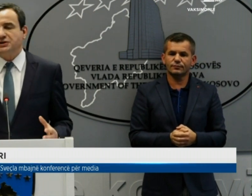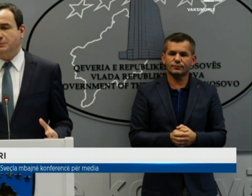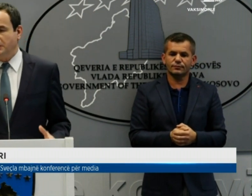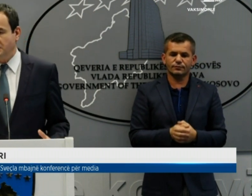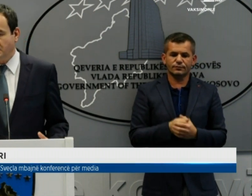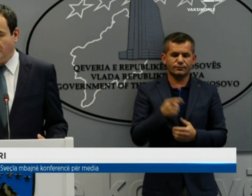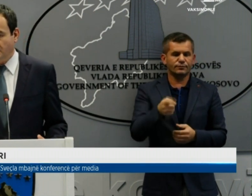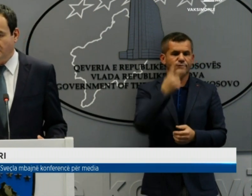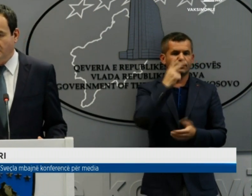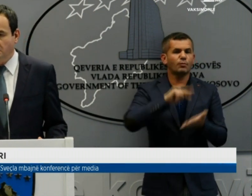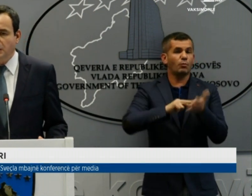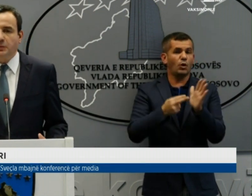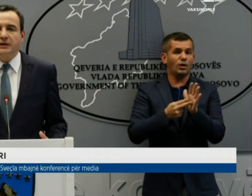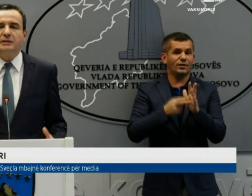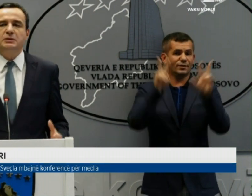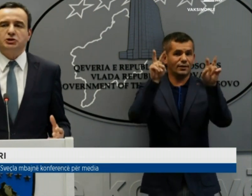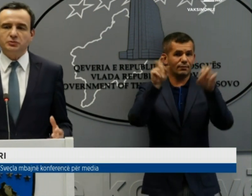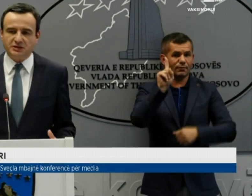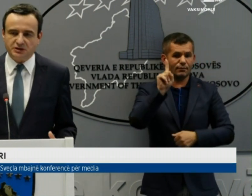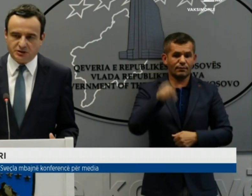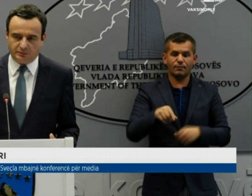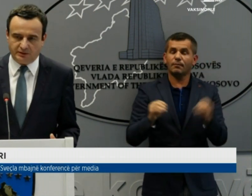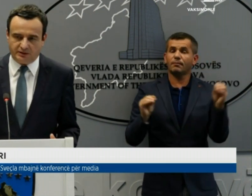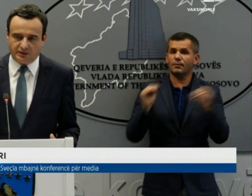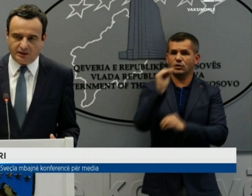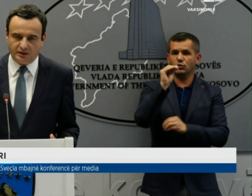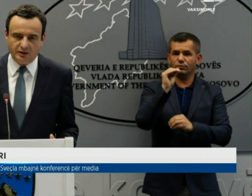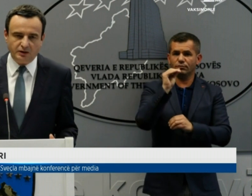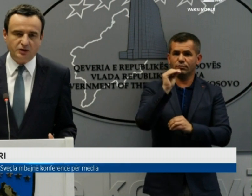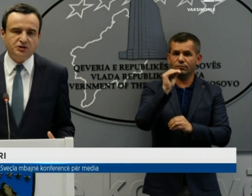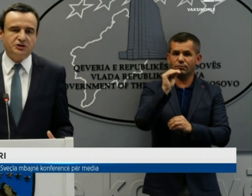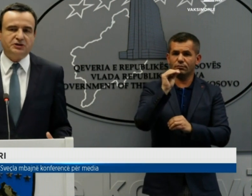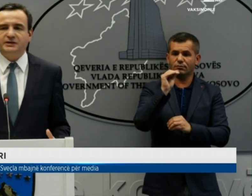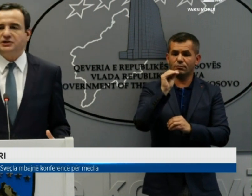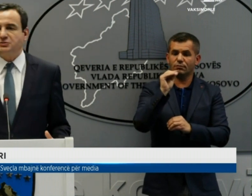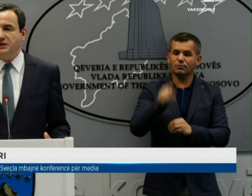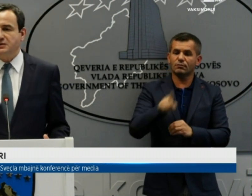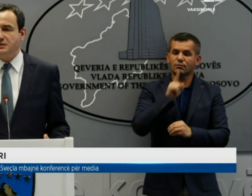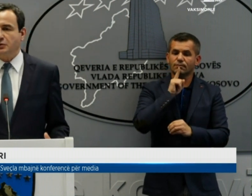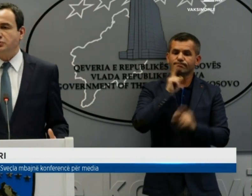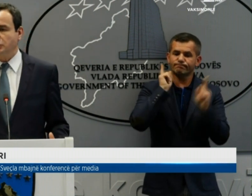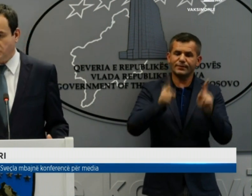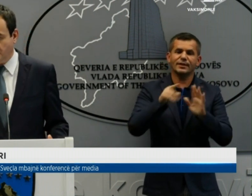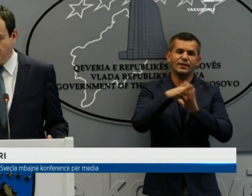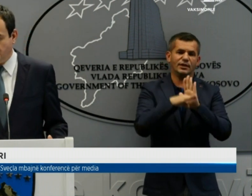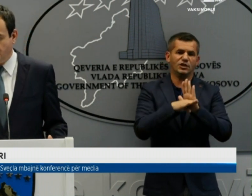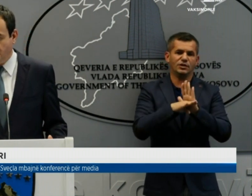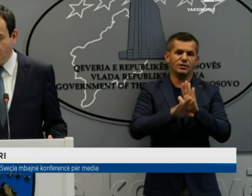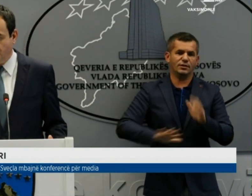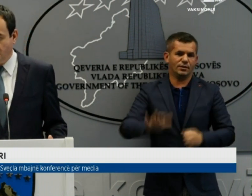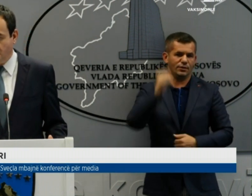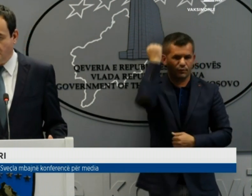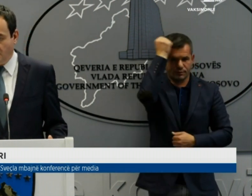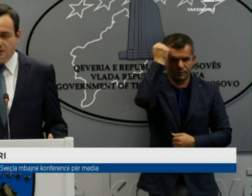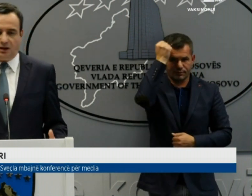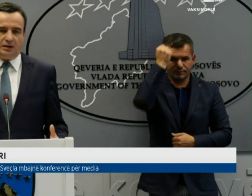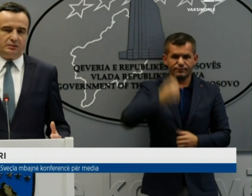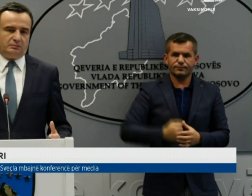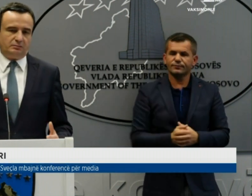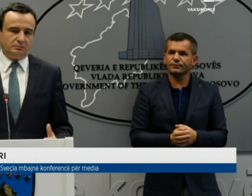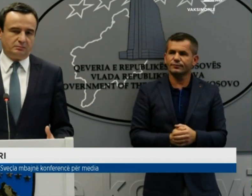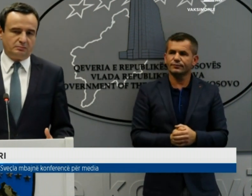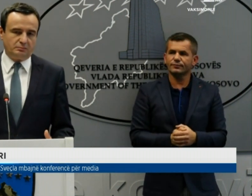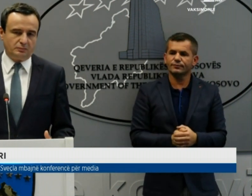është çështje politike, mirë po edhe më shumë se çështje politike, është çështje ligjshmërisë dhe kushtetueshmërisë.